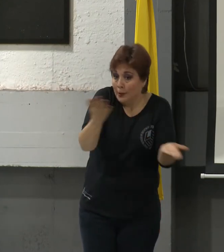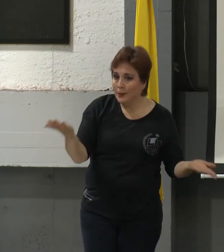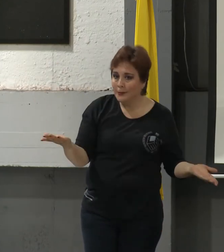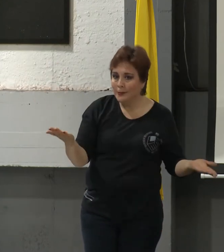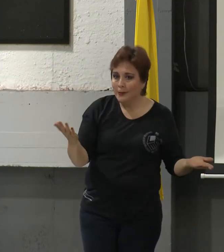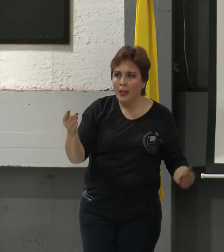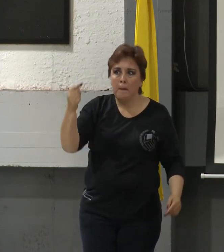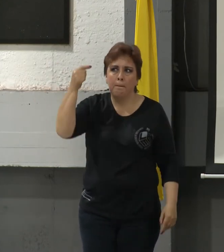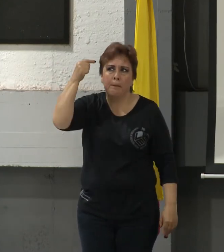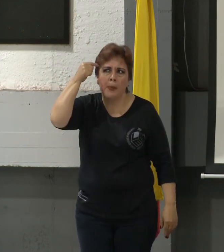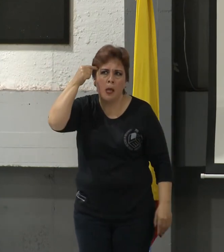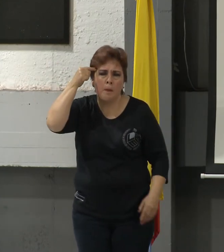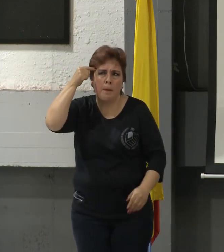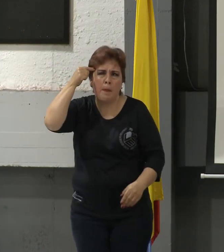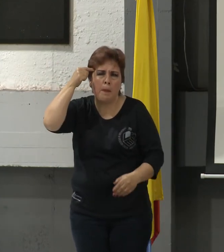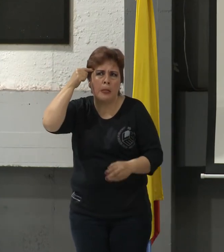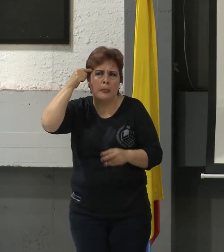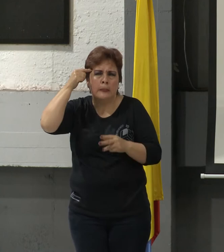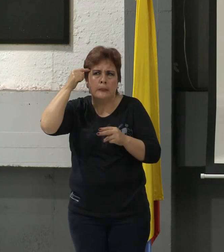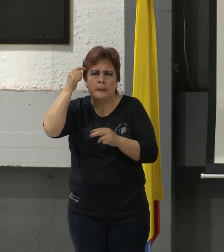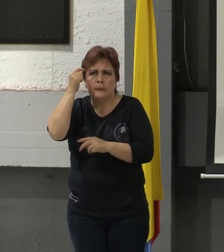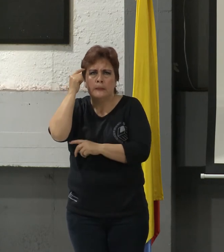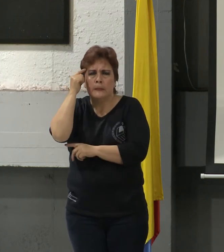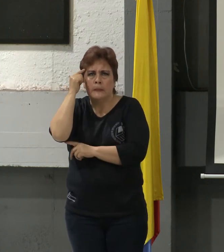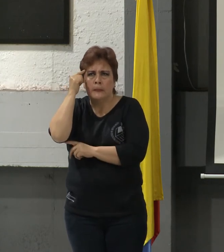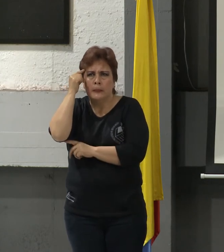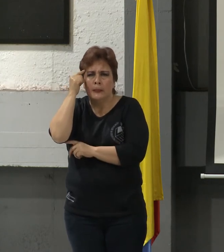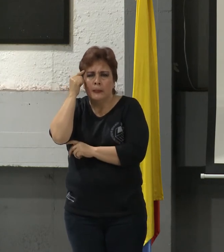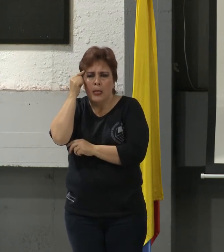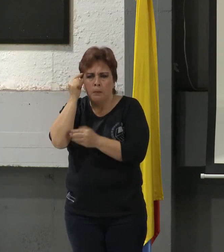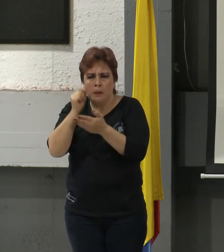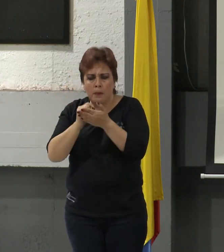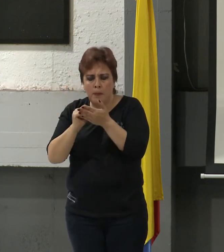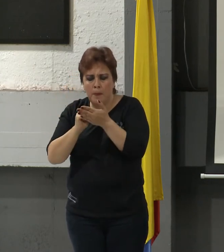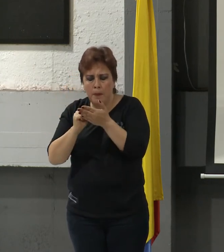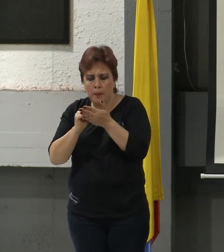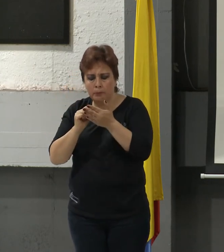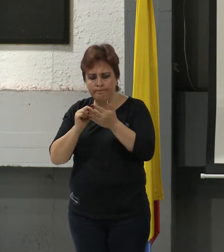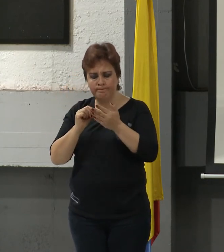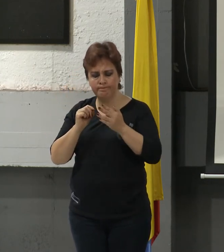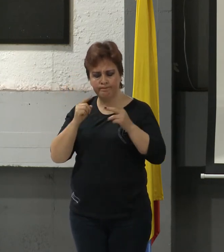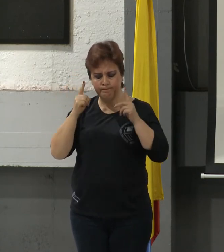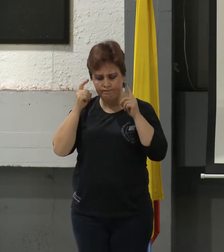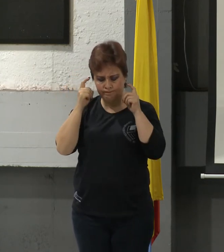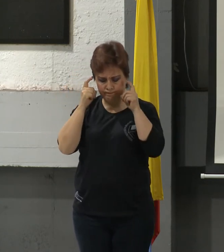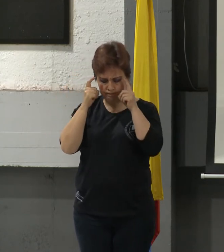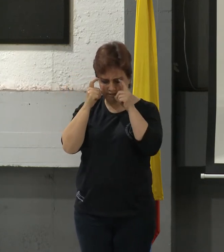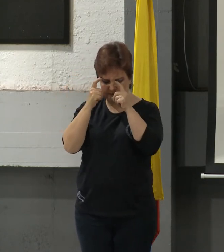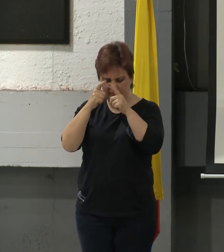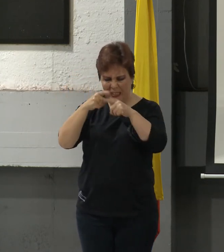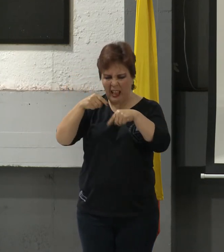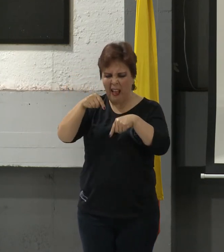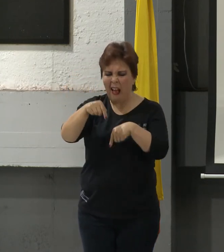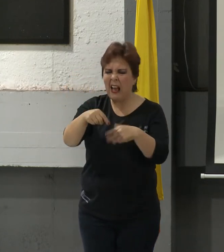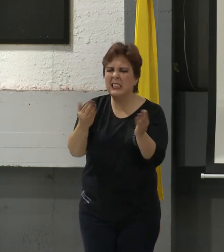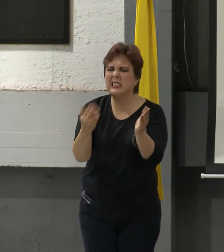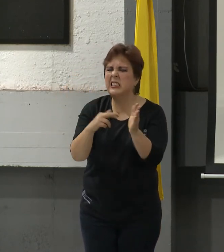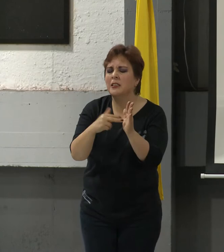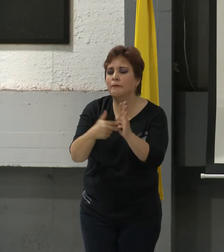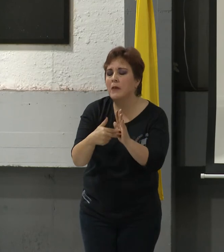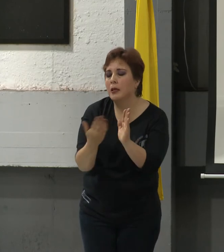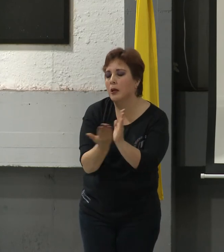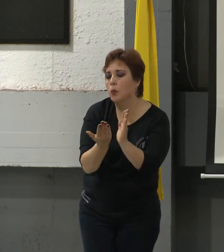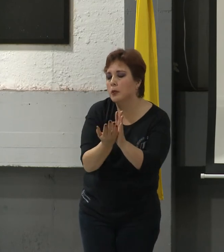sistemáticamente sobre lo que significa la educación especial y yo creo que estamos también en un momento